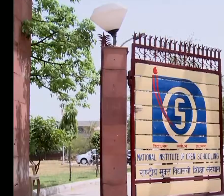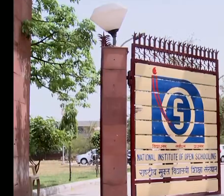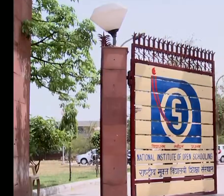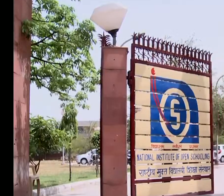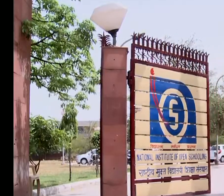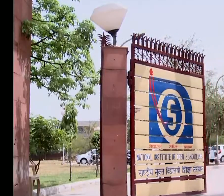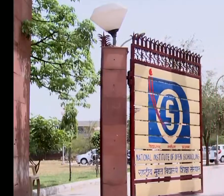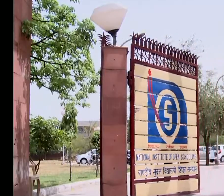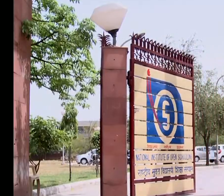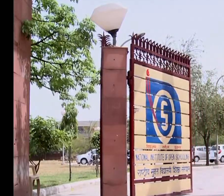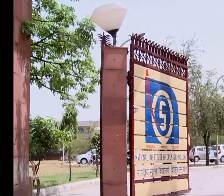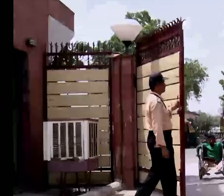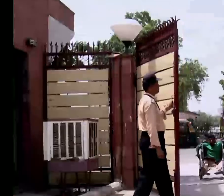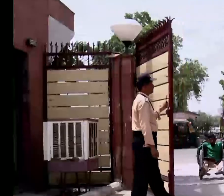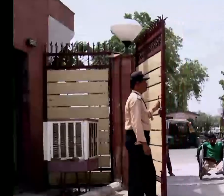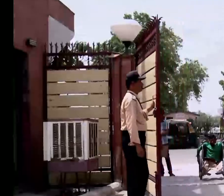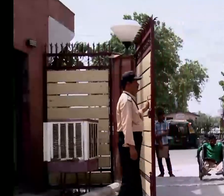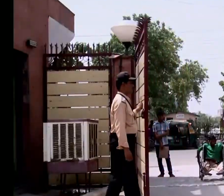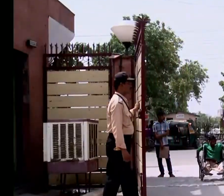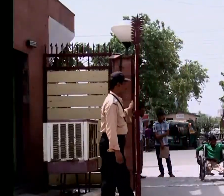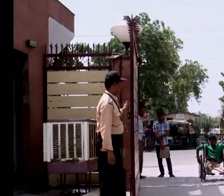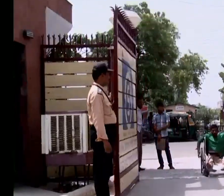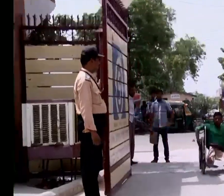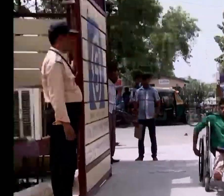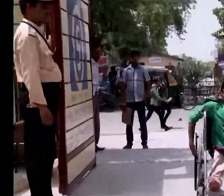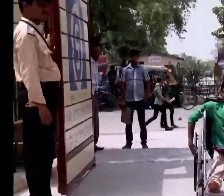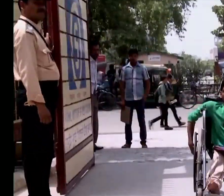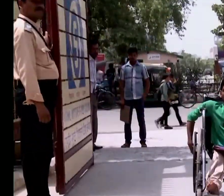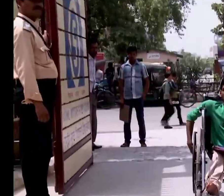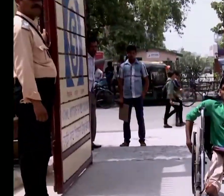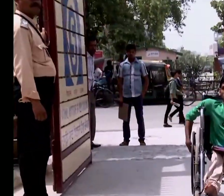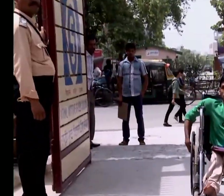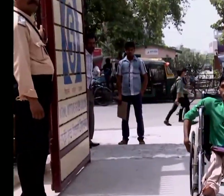जीवन ये प्रकाशित करने राहों को आलोकित करने